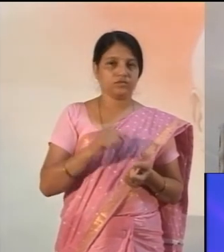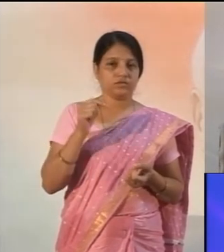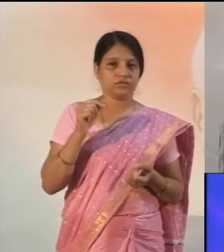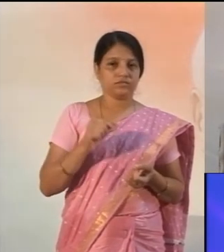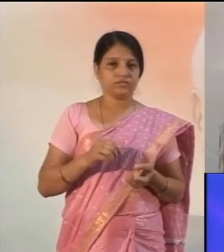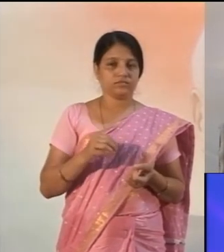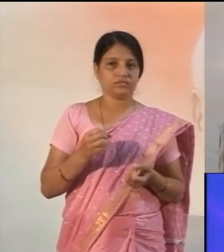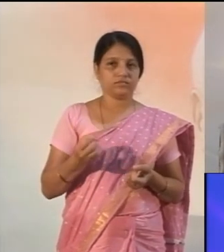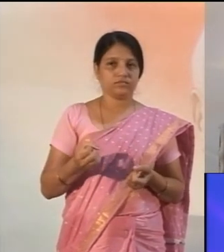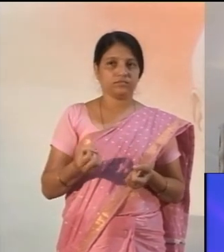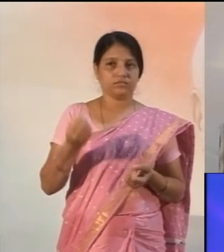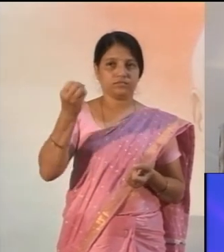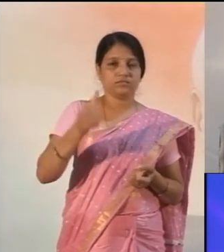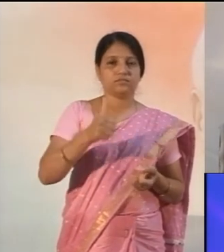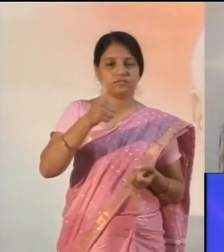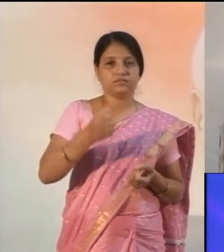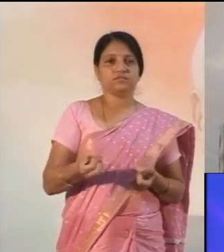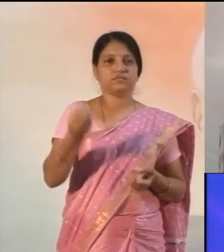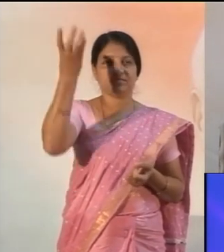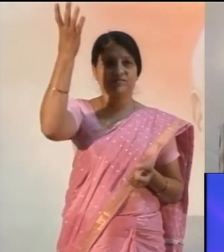गुड मॉर्निंग करेंगे